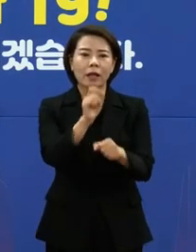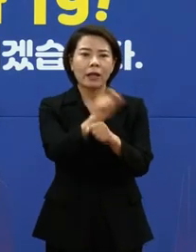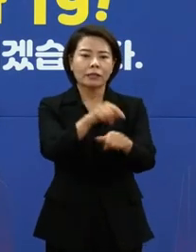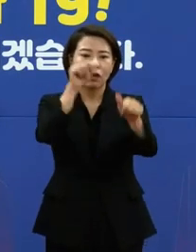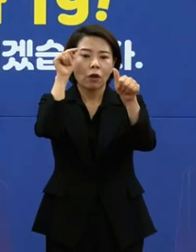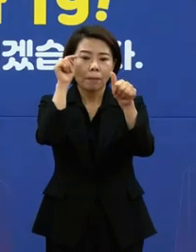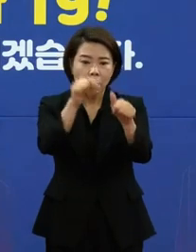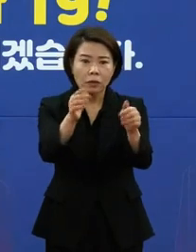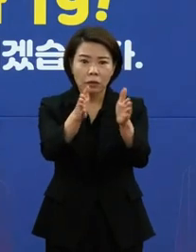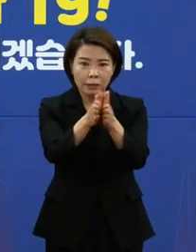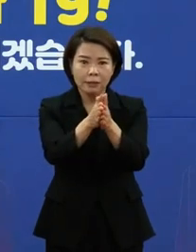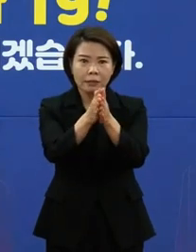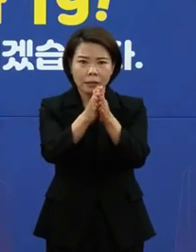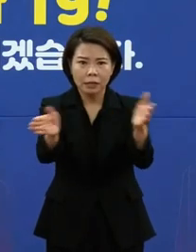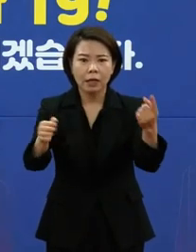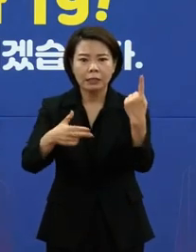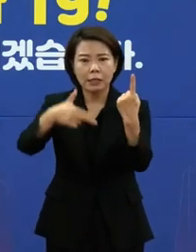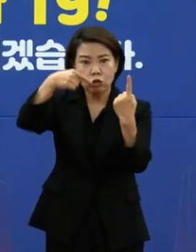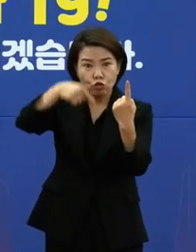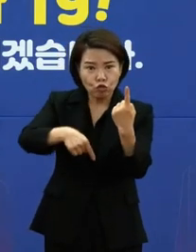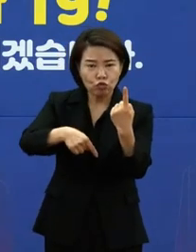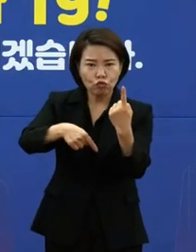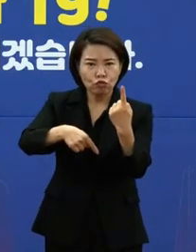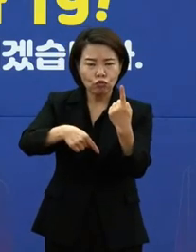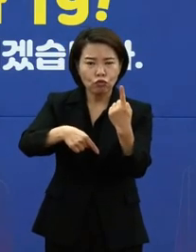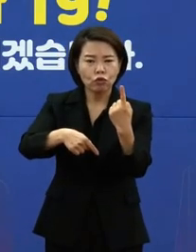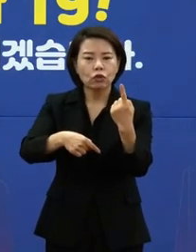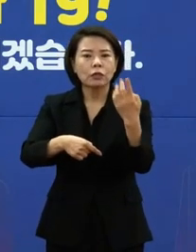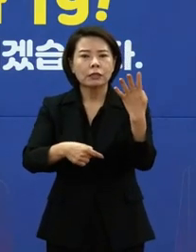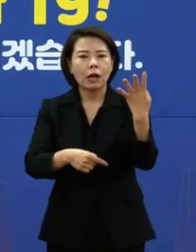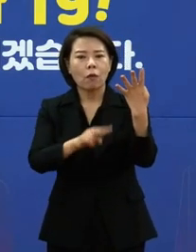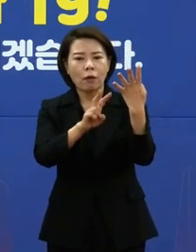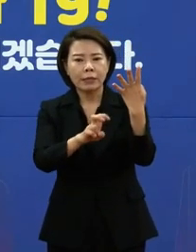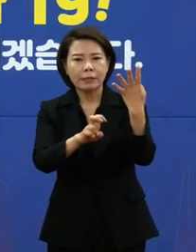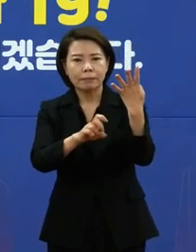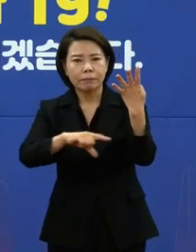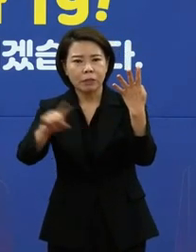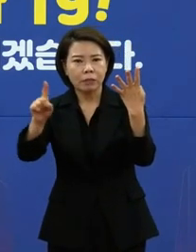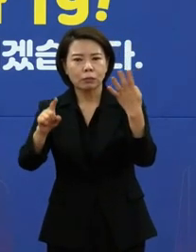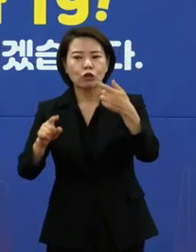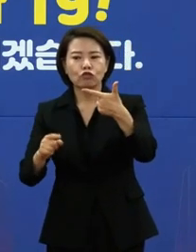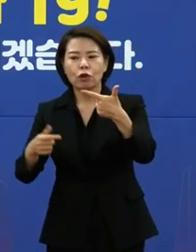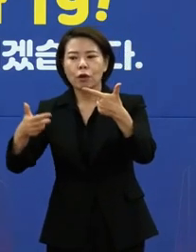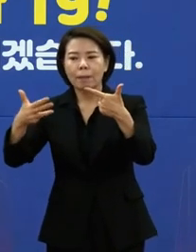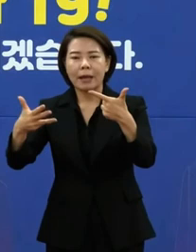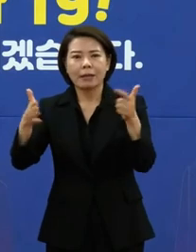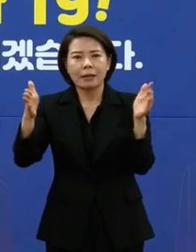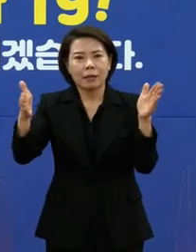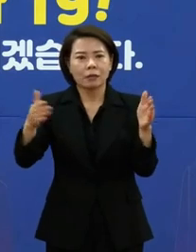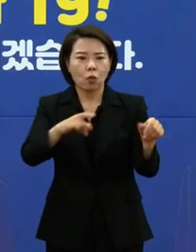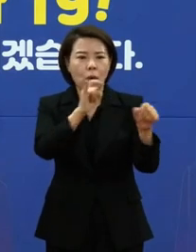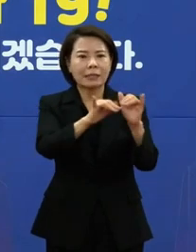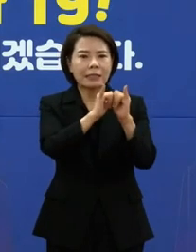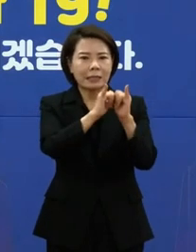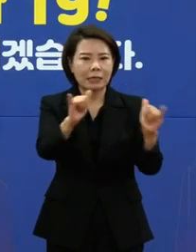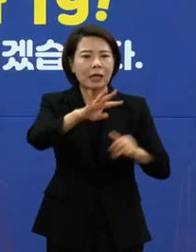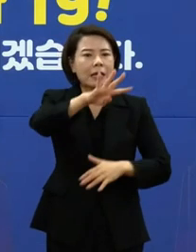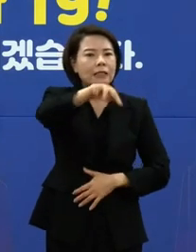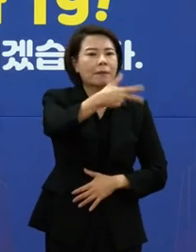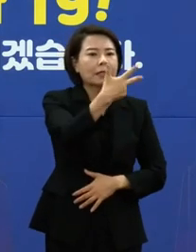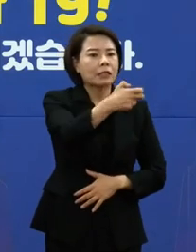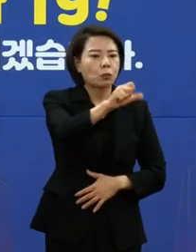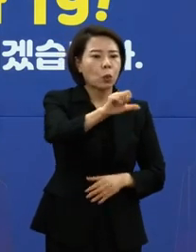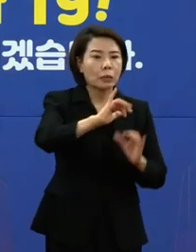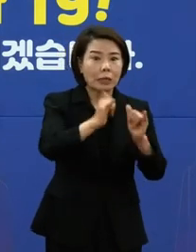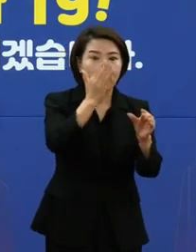행정명령 발동 후 일주일 지난 4월 20일부터 6월 8일까지 확진된 475명 중